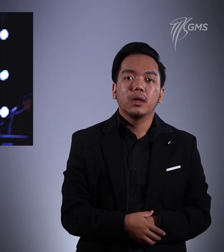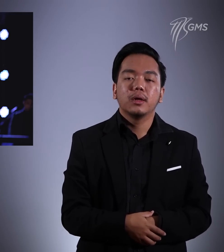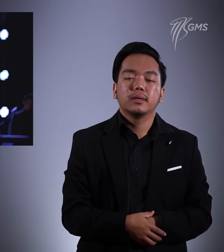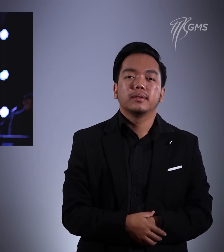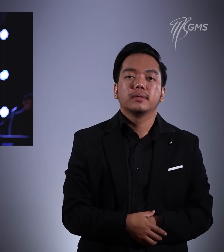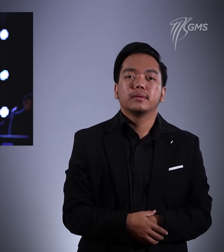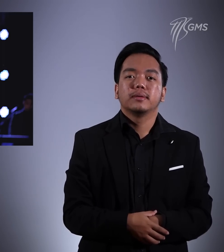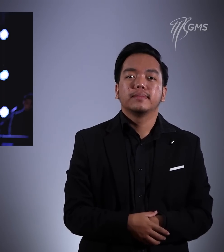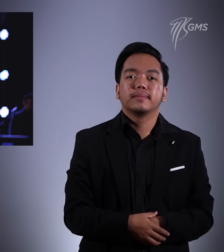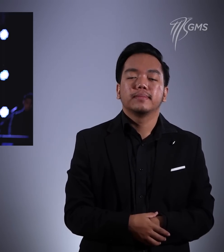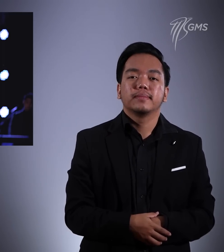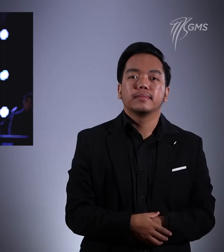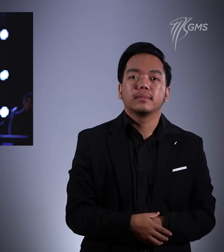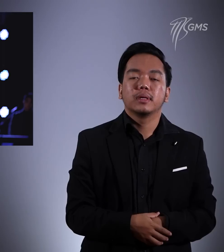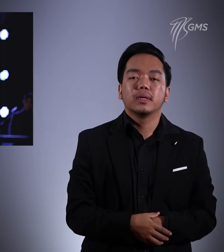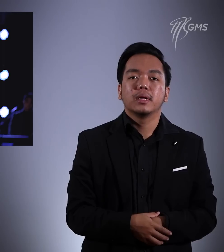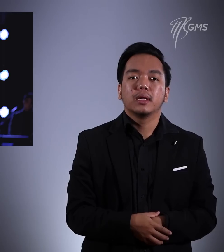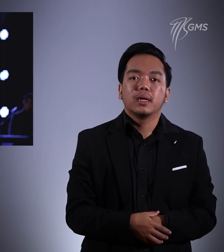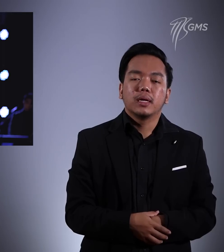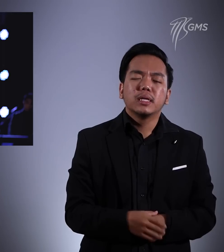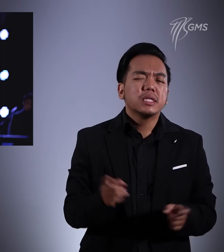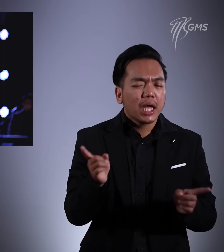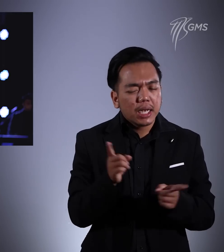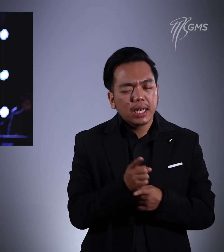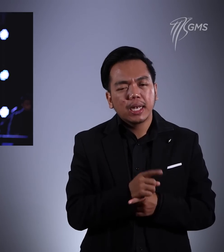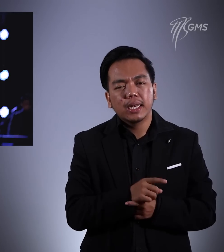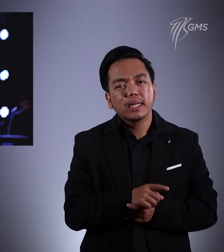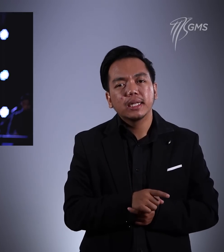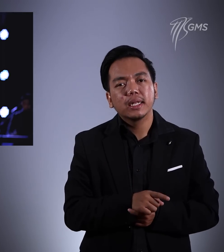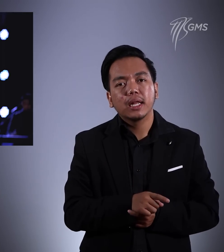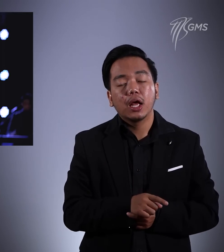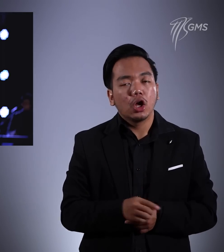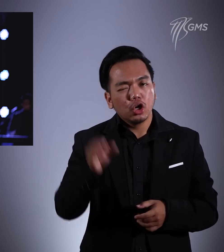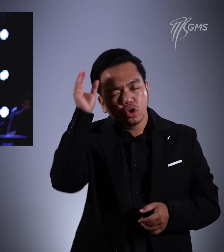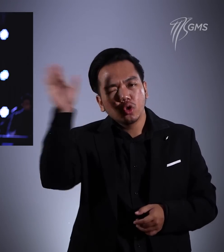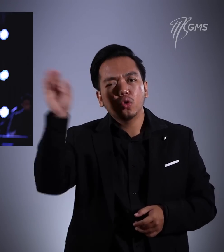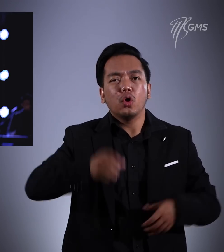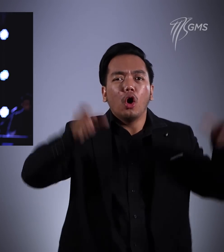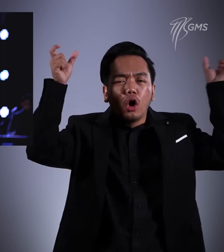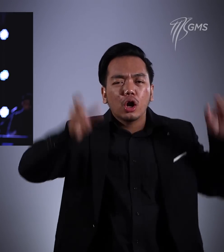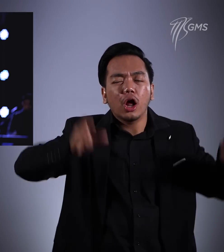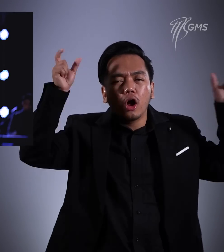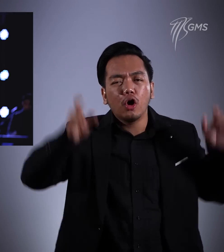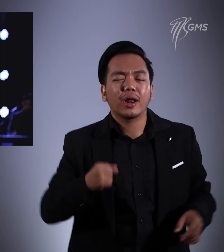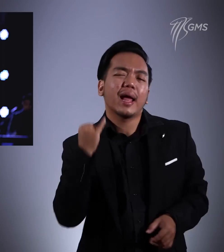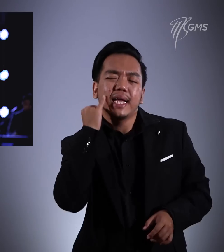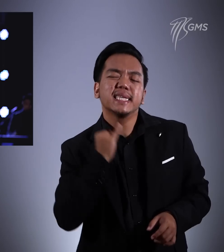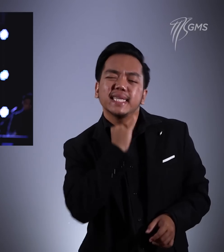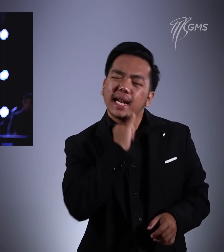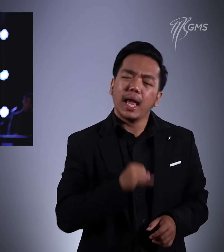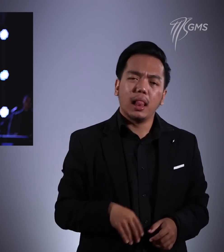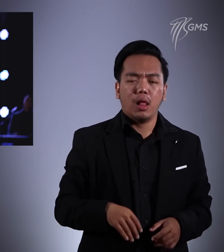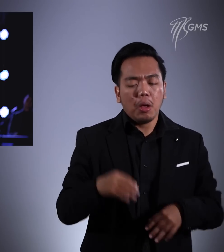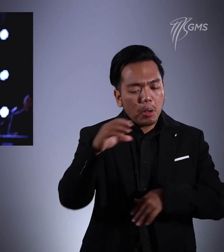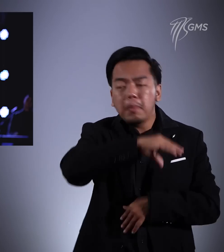mie. Jadi nggak terlalu relevan yang namanya mentega itu. Tapi bagi orang-orang barat, pagi siang malam selalu ada